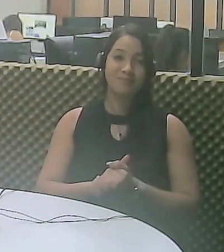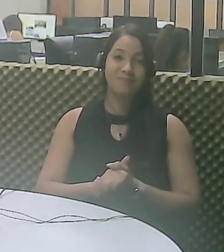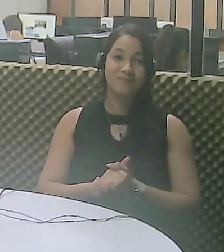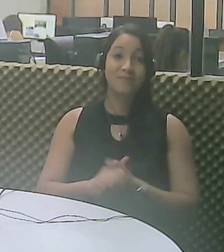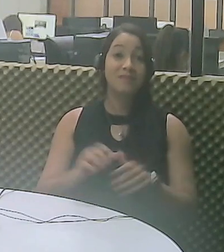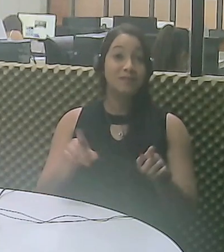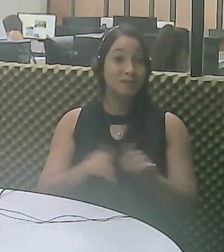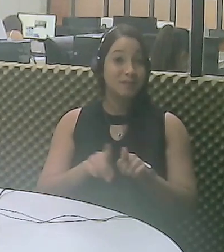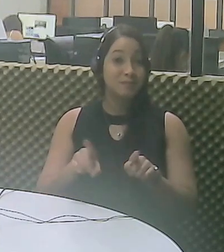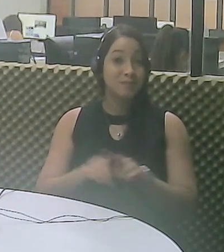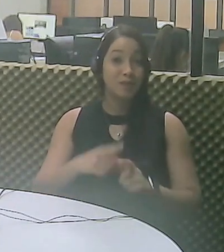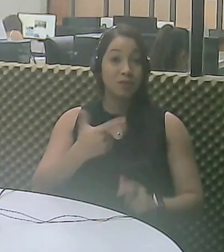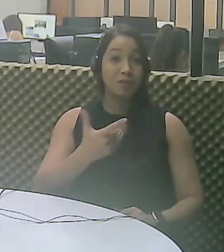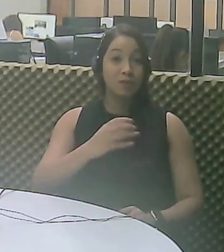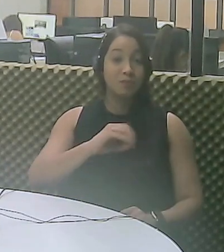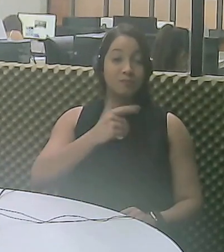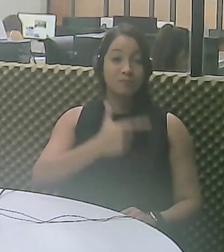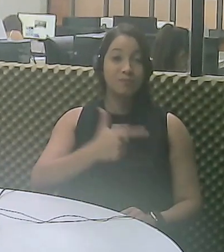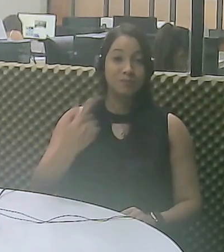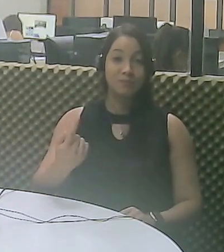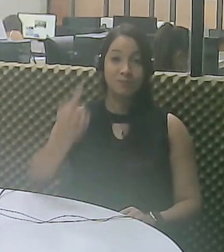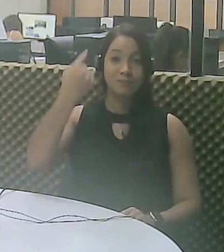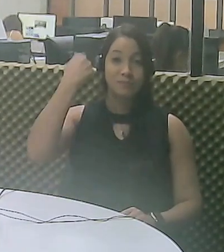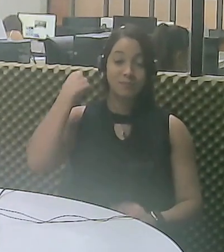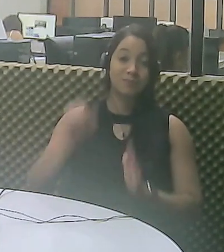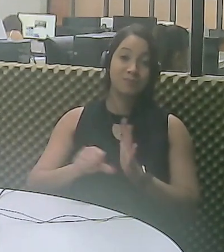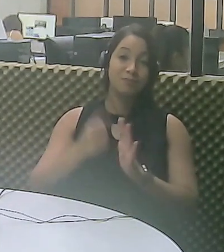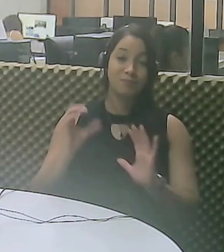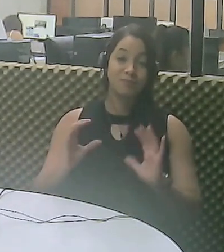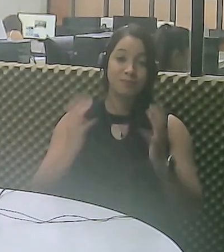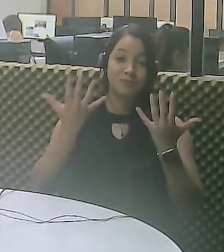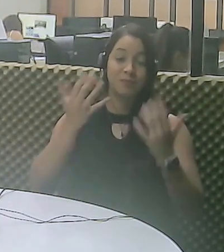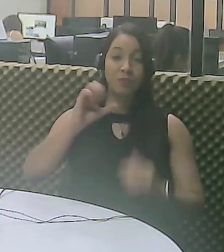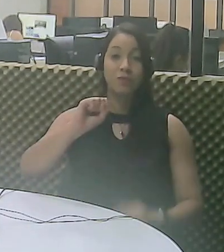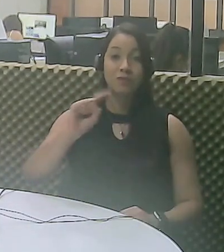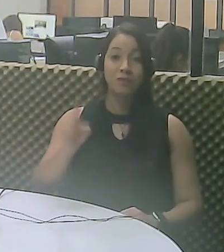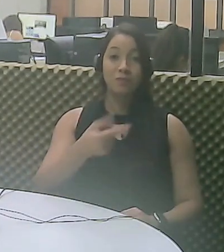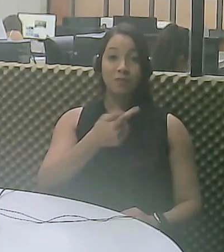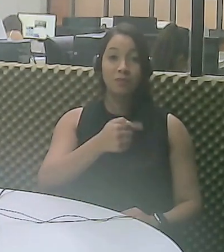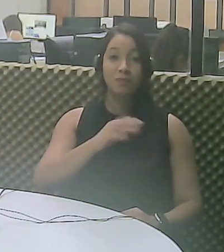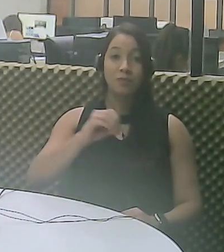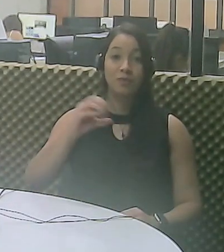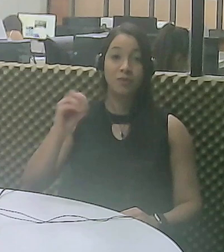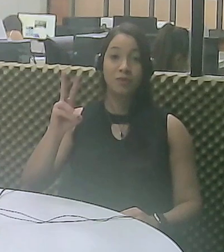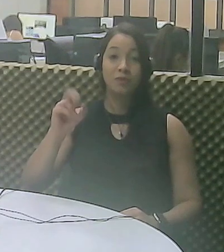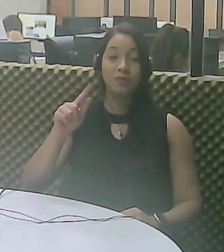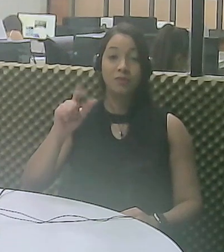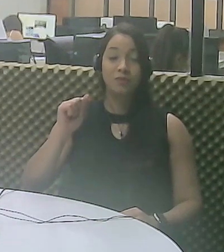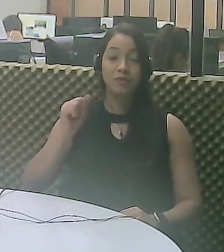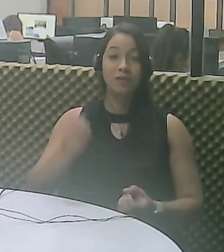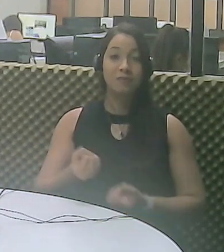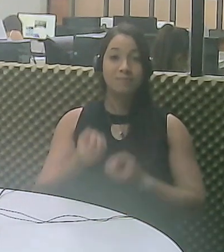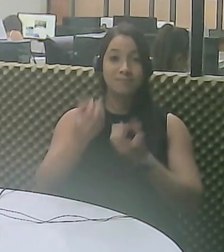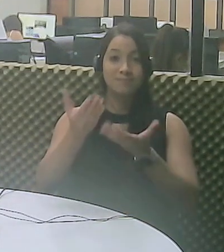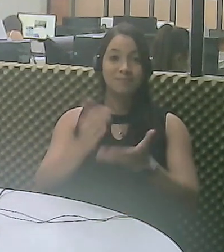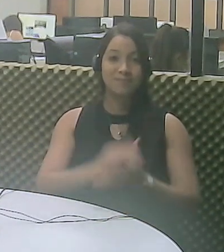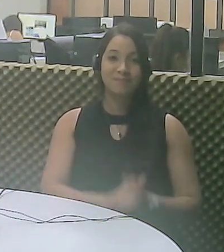Vale lembrar que em 2022, na primeira edição, foram mais de 8.700 vagas